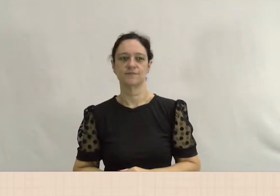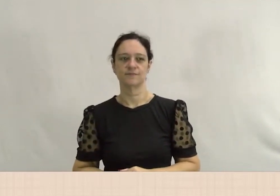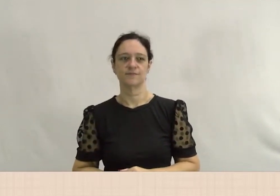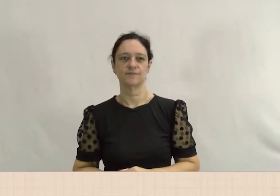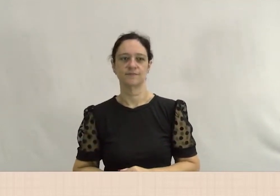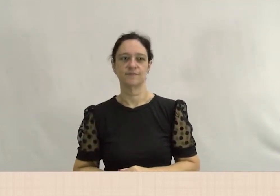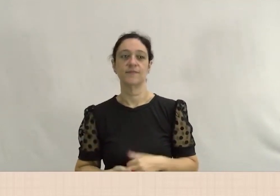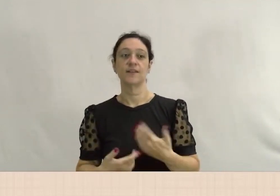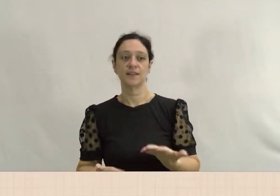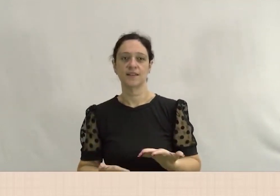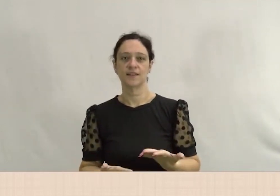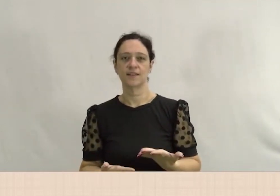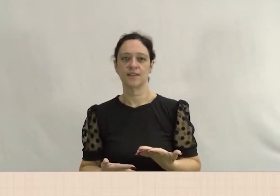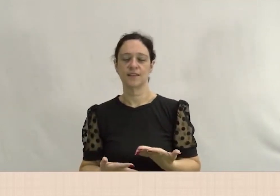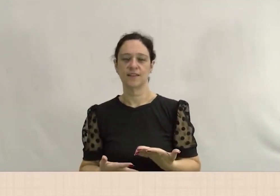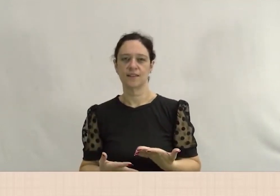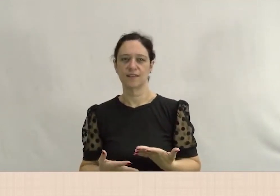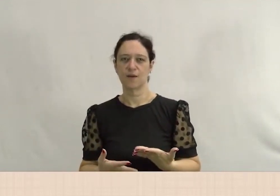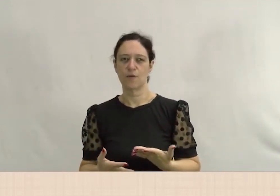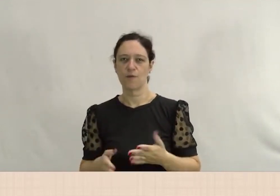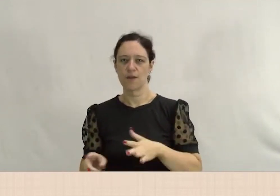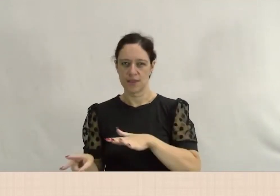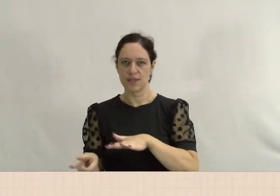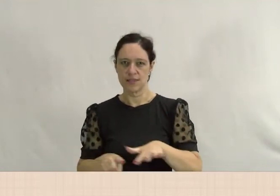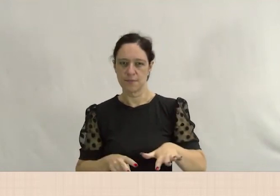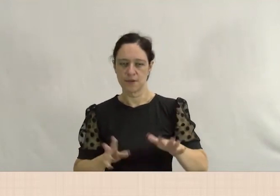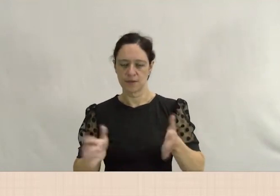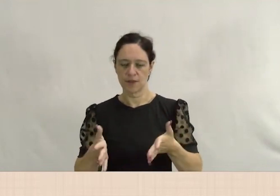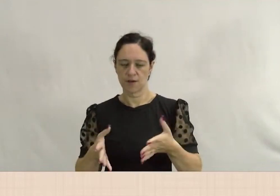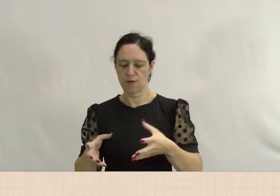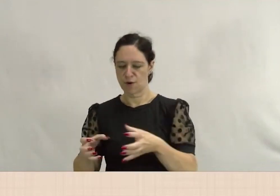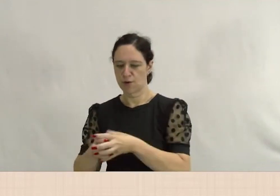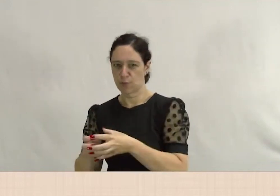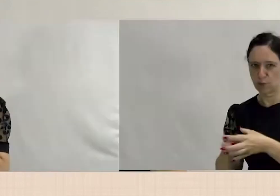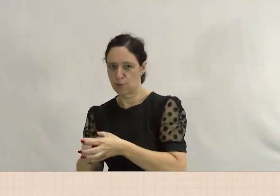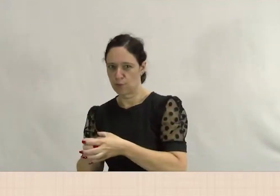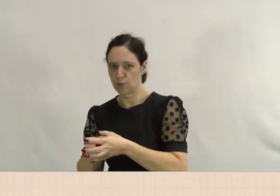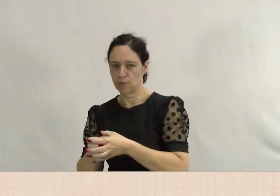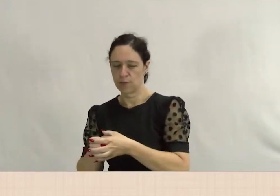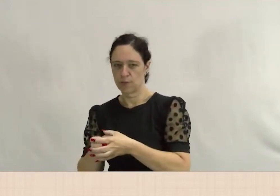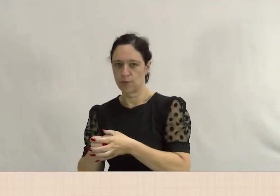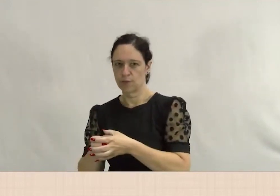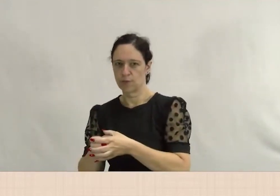Um grupo de irmãos, essa semana ainda foi para o PAC,